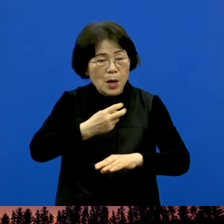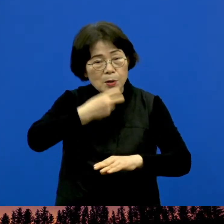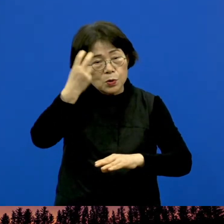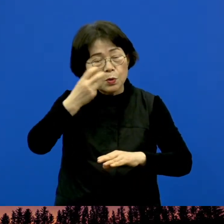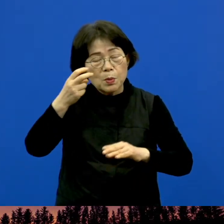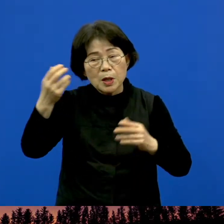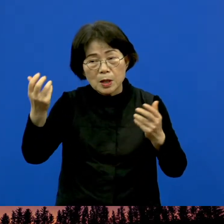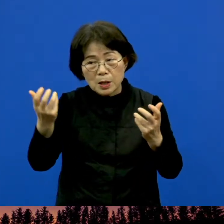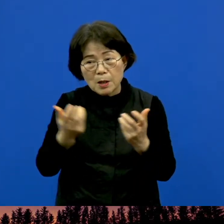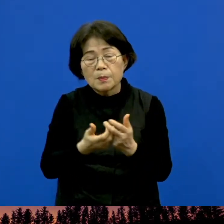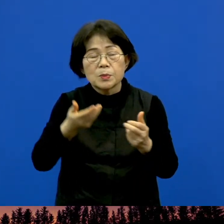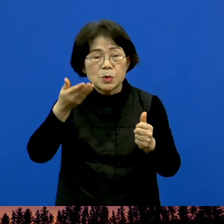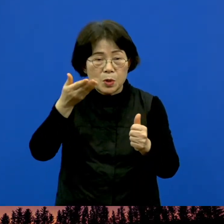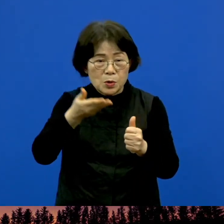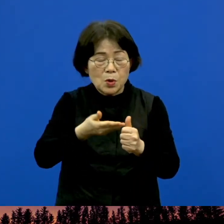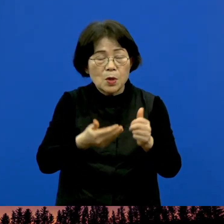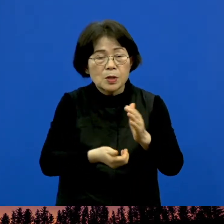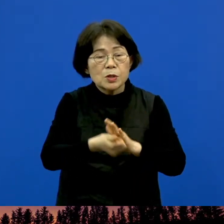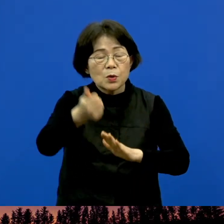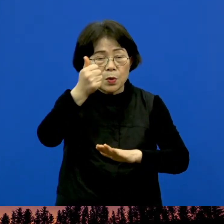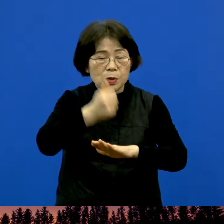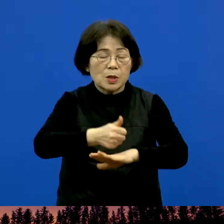넘치게 하죠. 그때 성공적인 결과가 나타납니다.